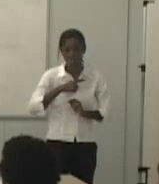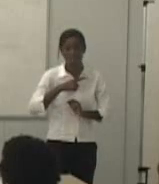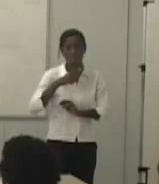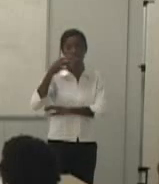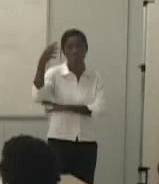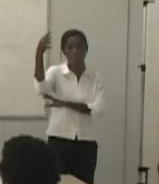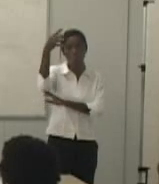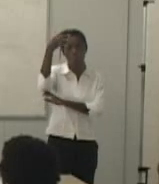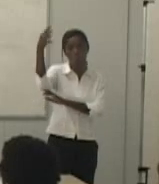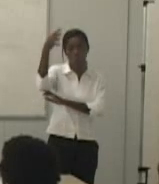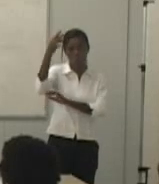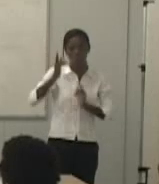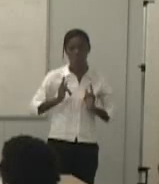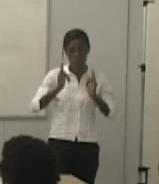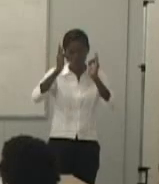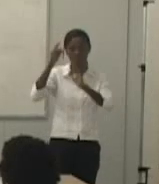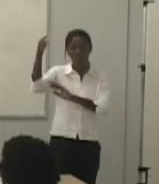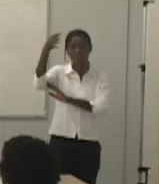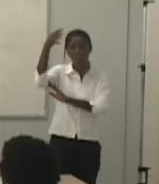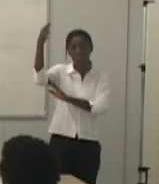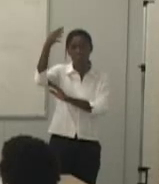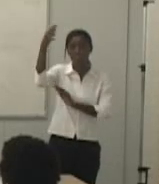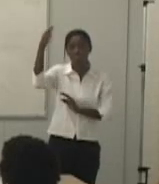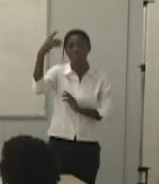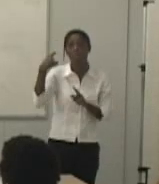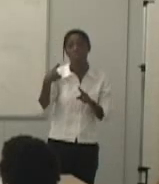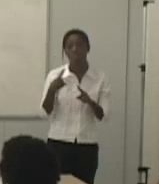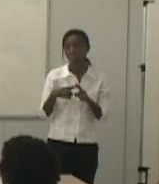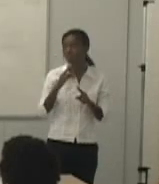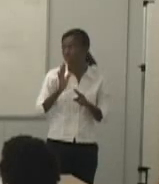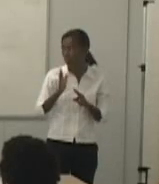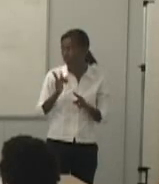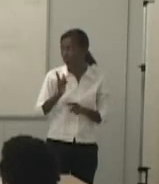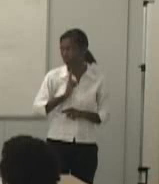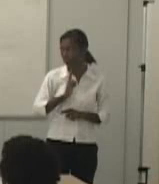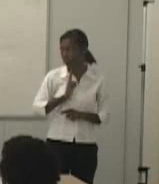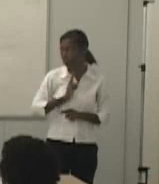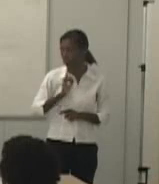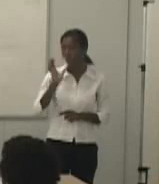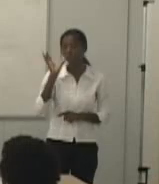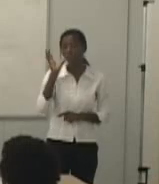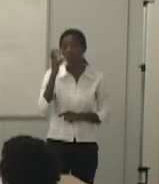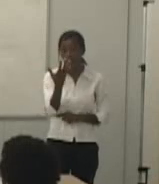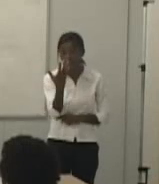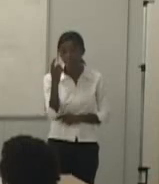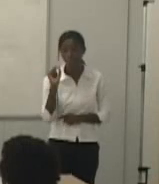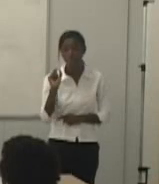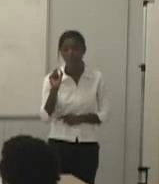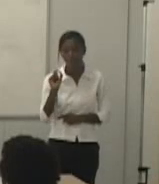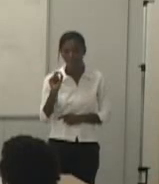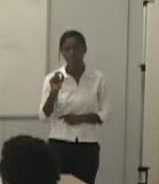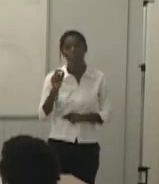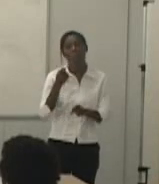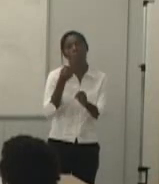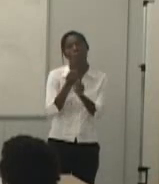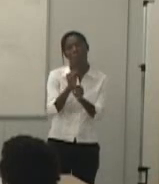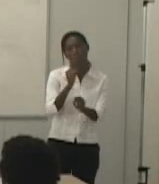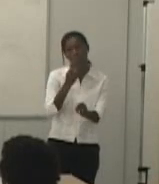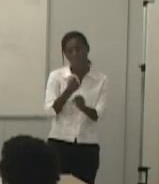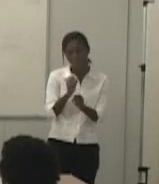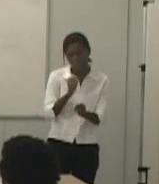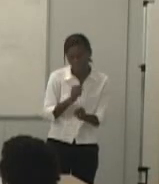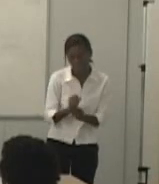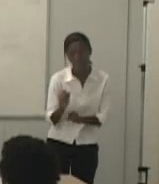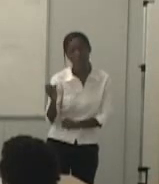andar no prédio e que já tava licitado isso resultou num aditivo à obra e numa